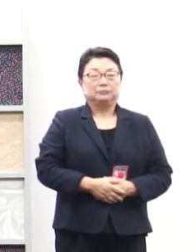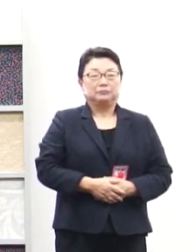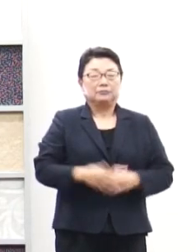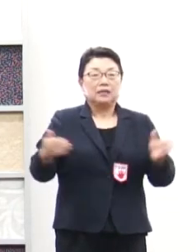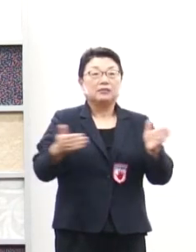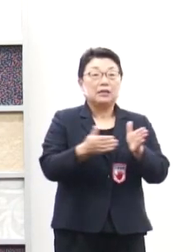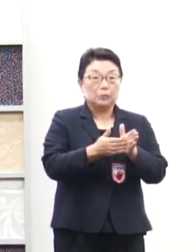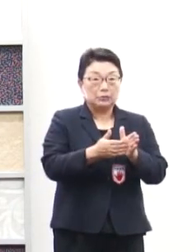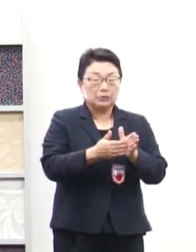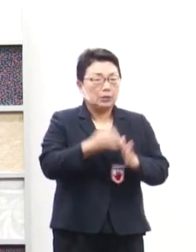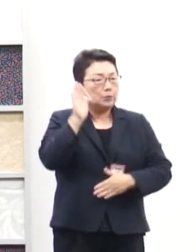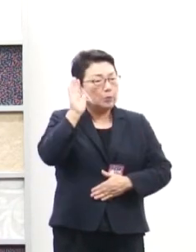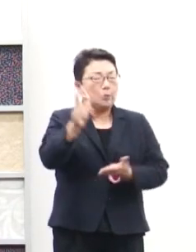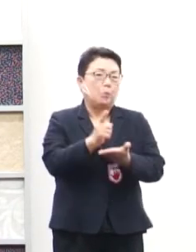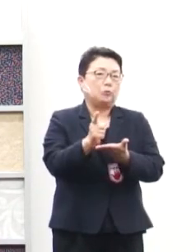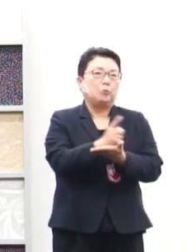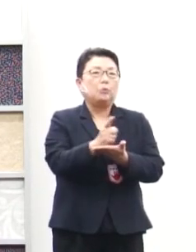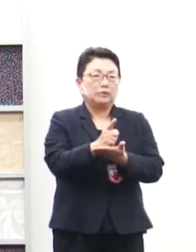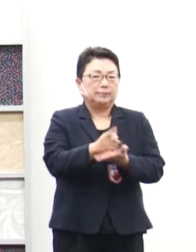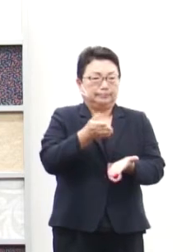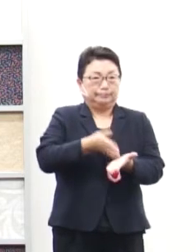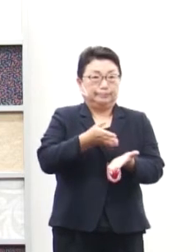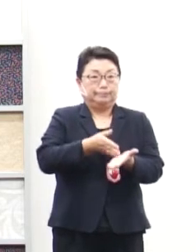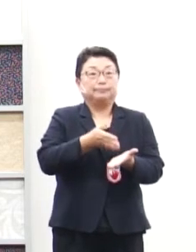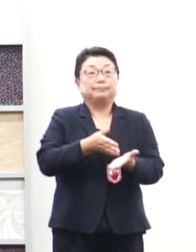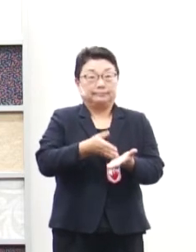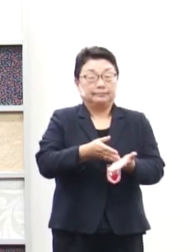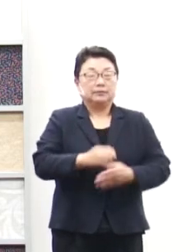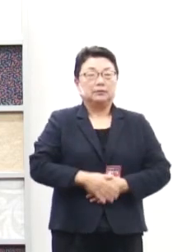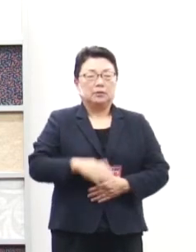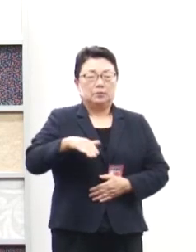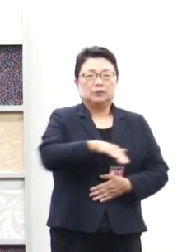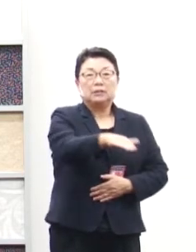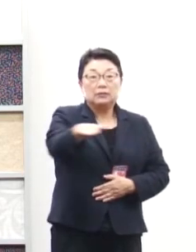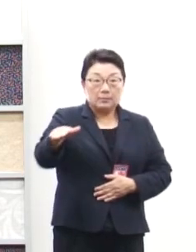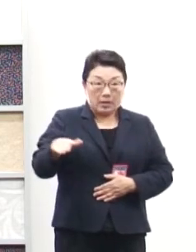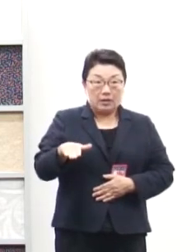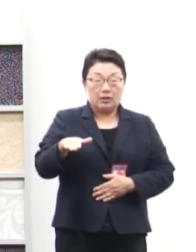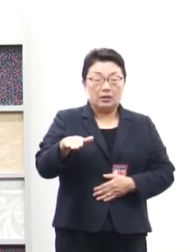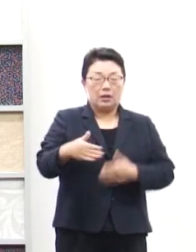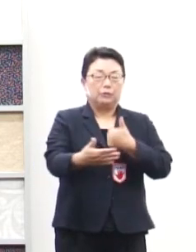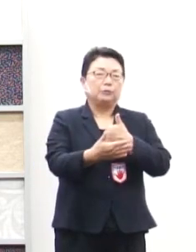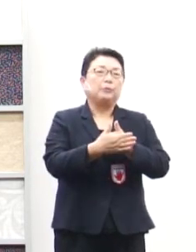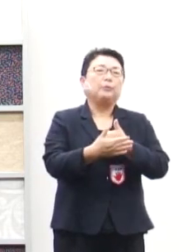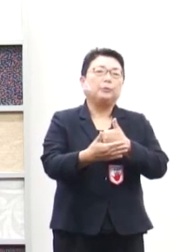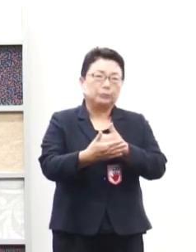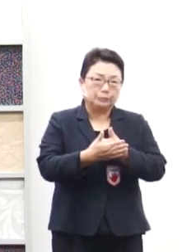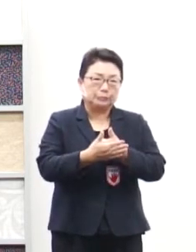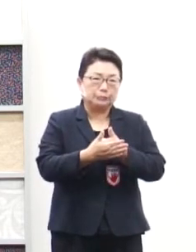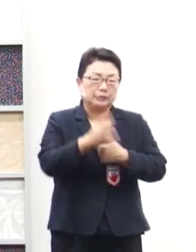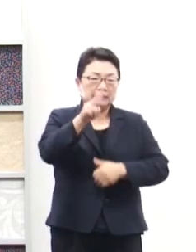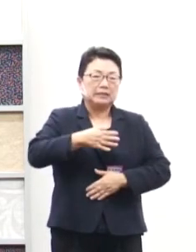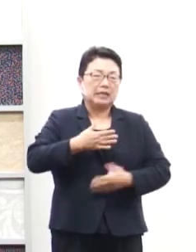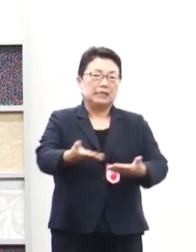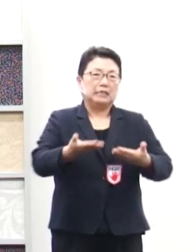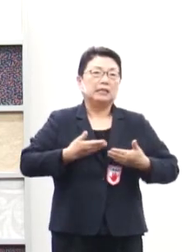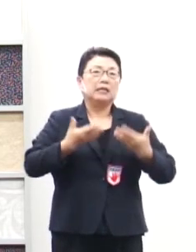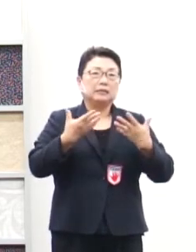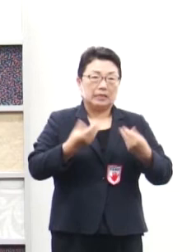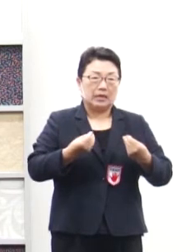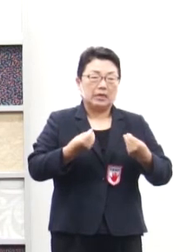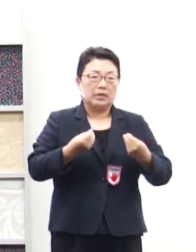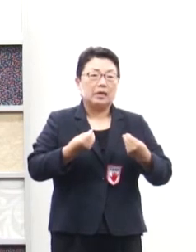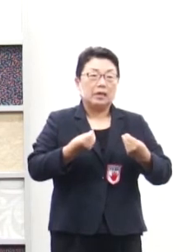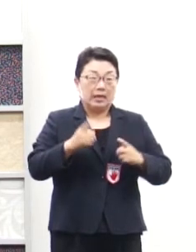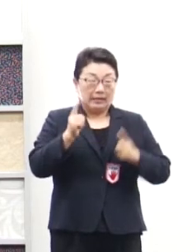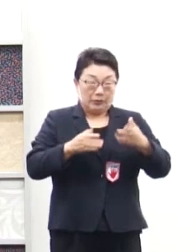最後に、今後の方針についてですが、皆様のご協力ご理解をもちまして正